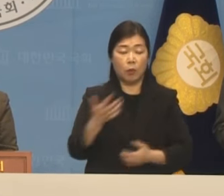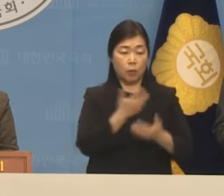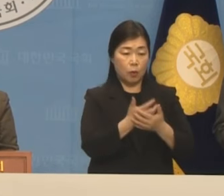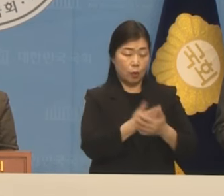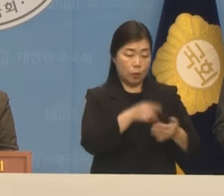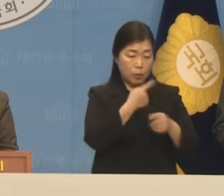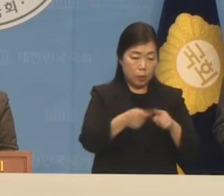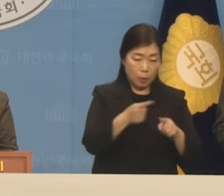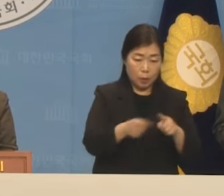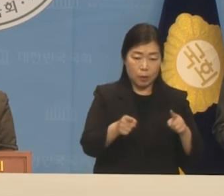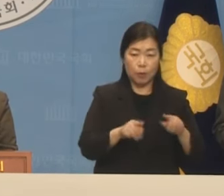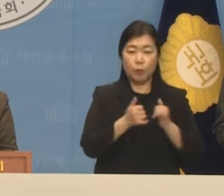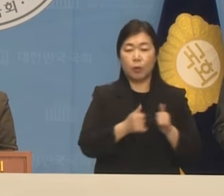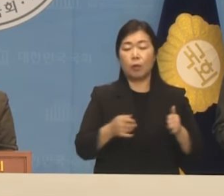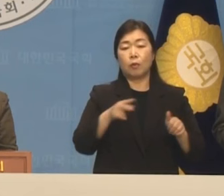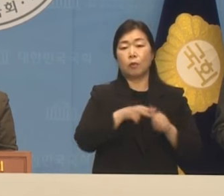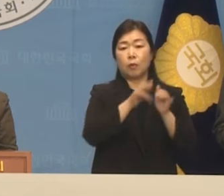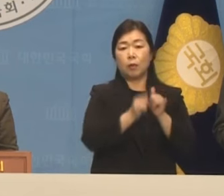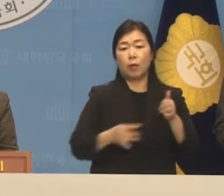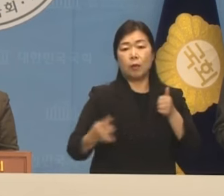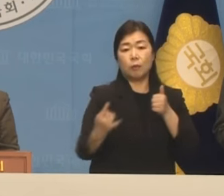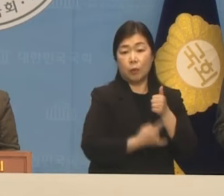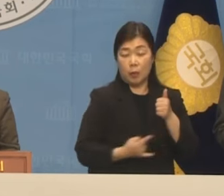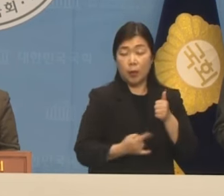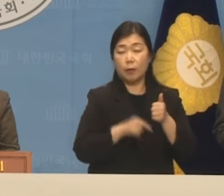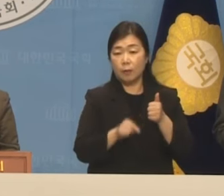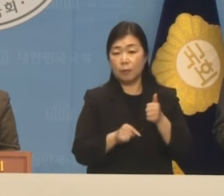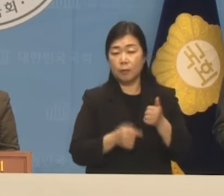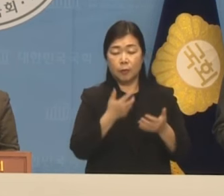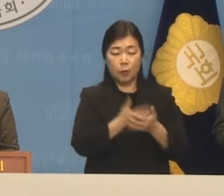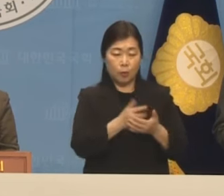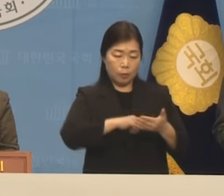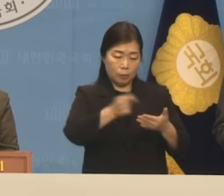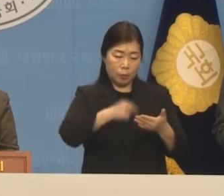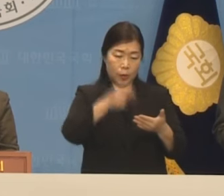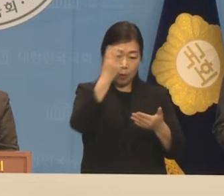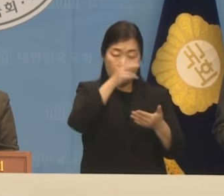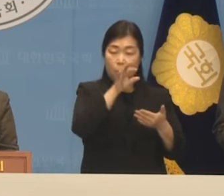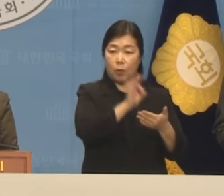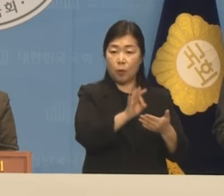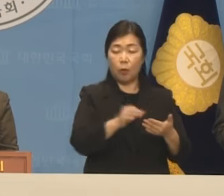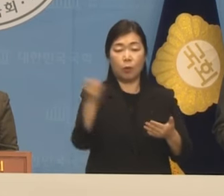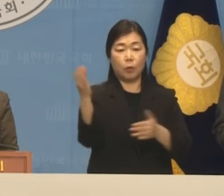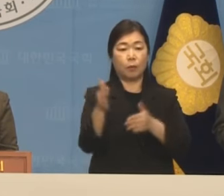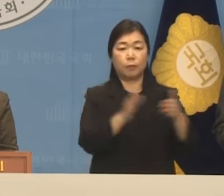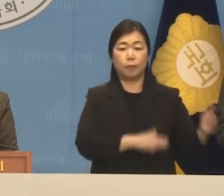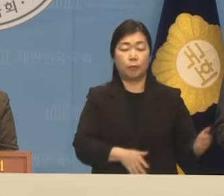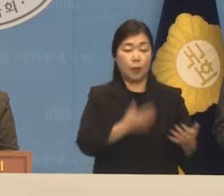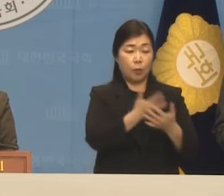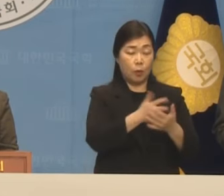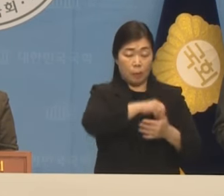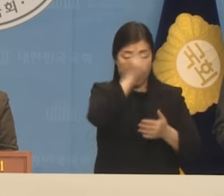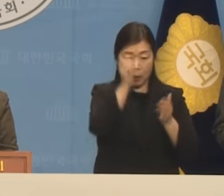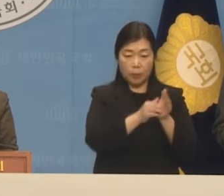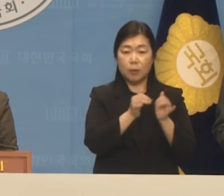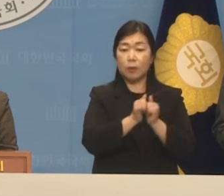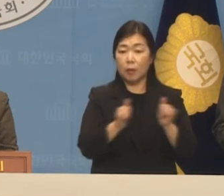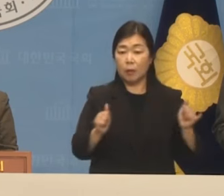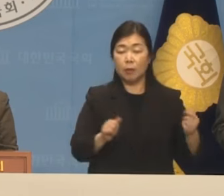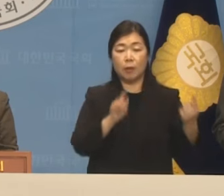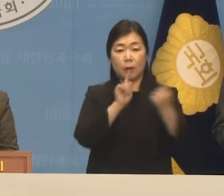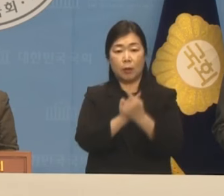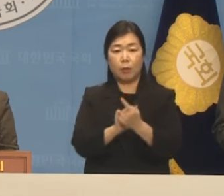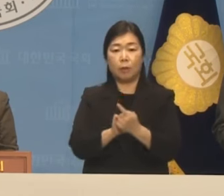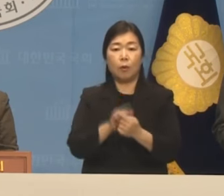전형은 국민 후보 심사위원회가 면접 심사는 서류 전형을 통과한 신청자를